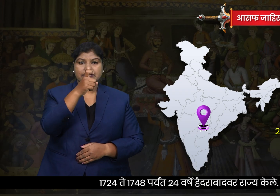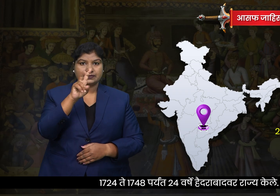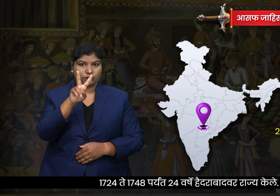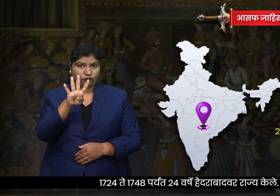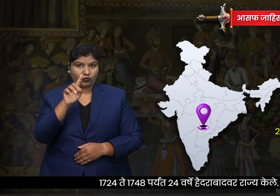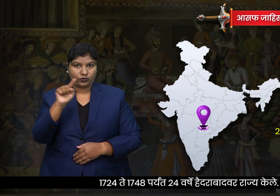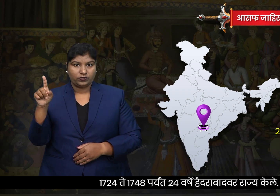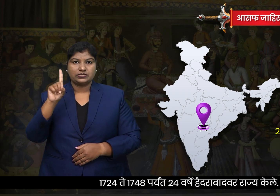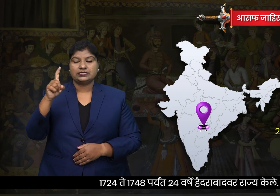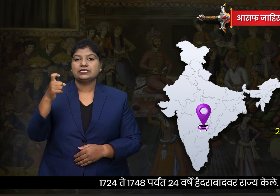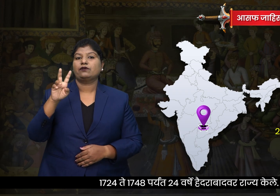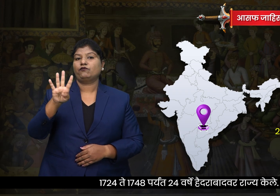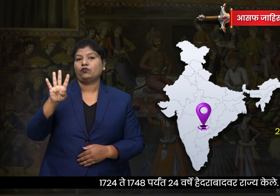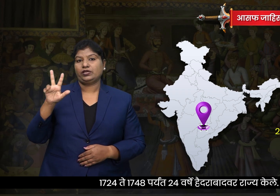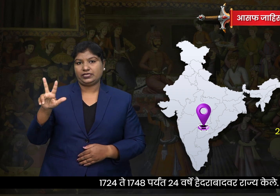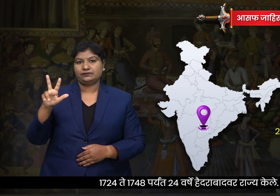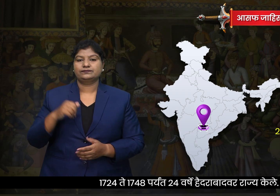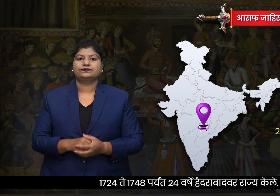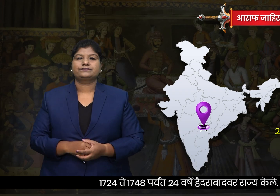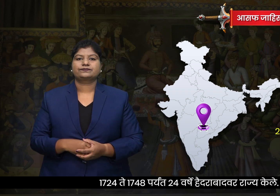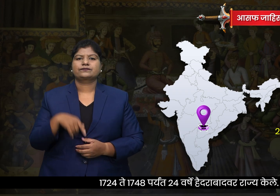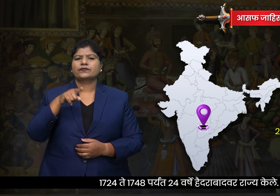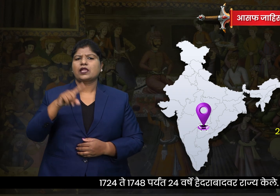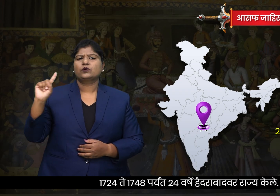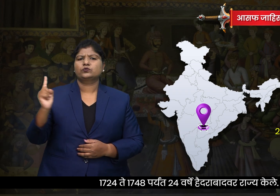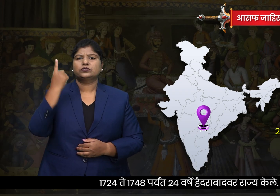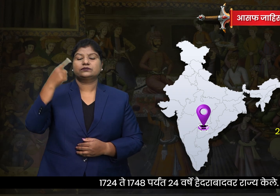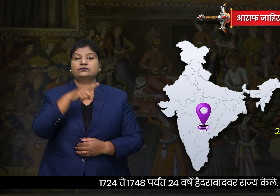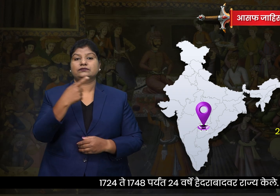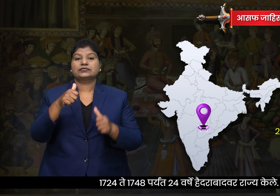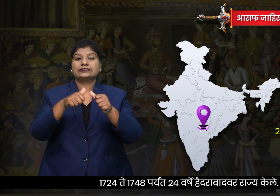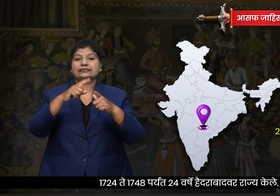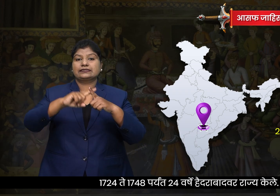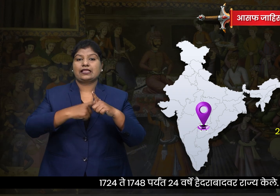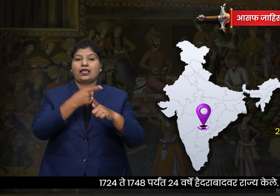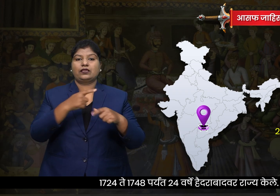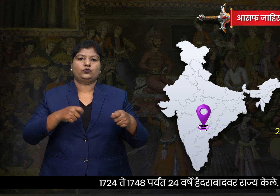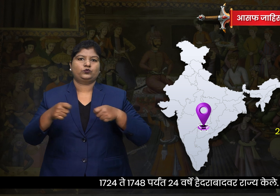1748 पर्यंत म्हणजे 24 वर्ष हैदराबादवर राज्य केले.